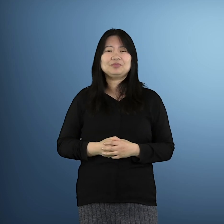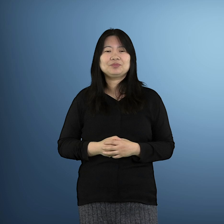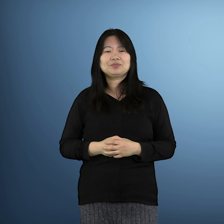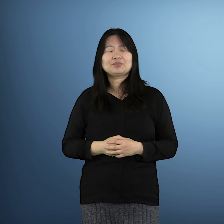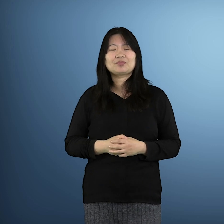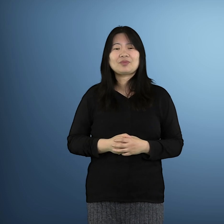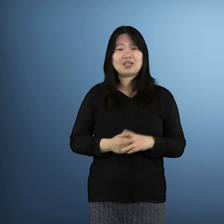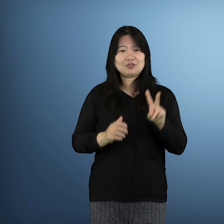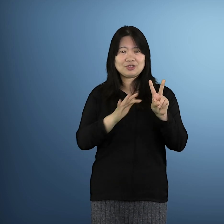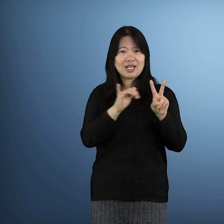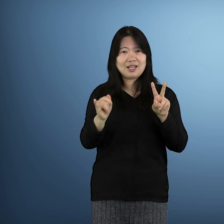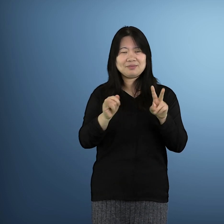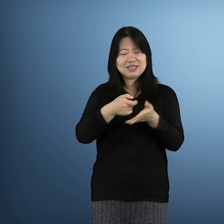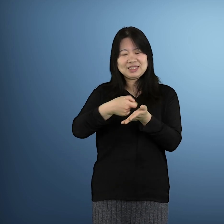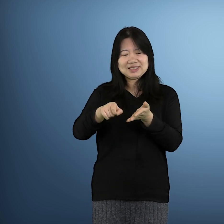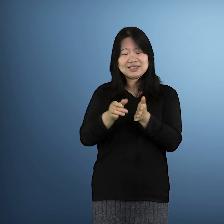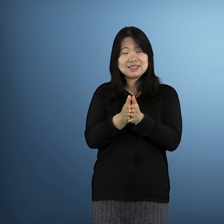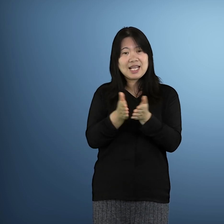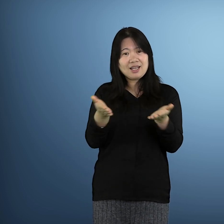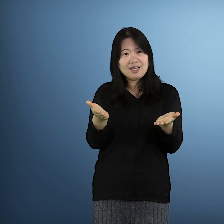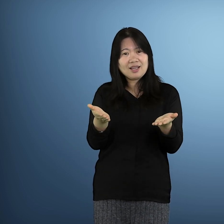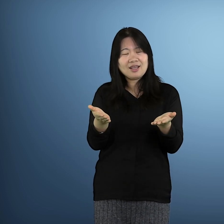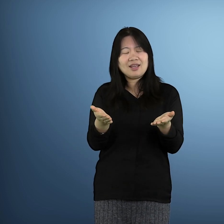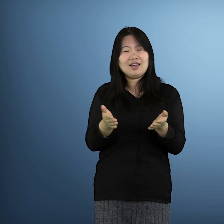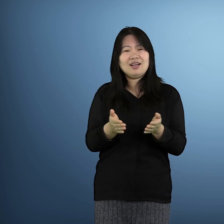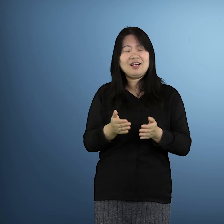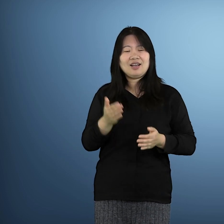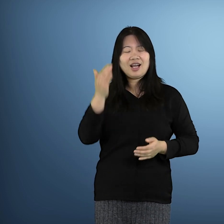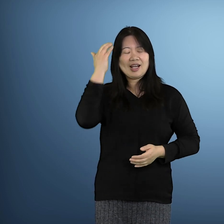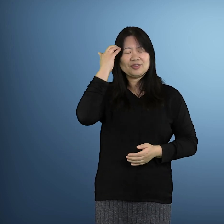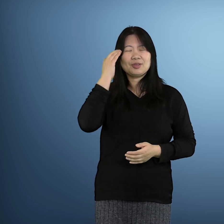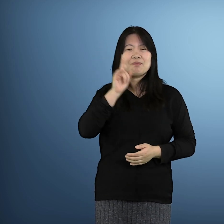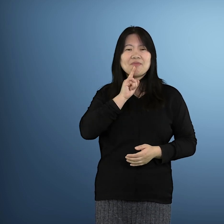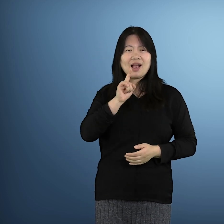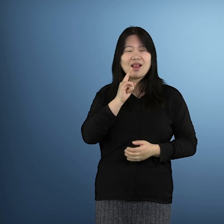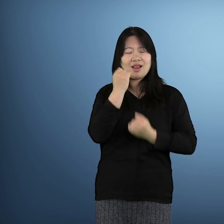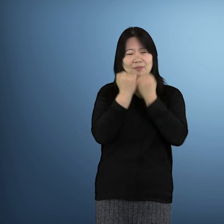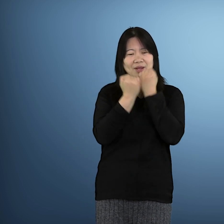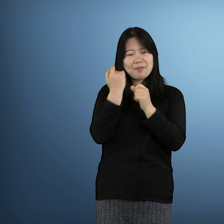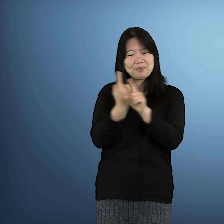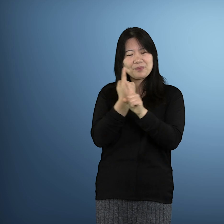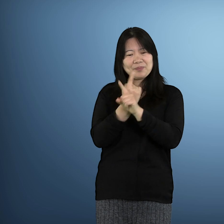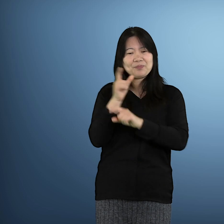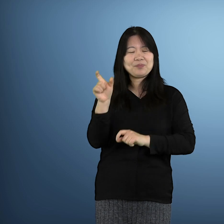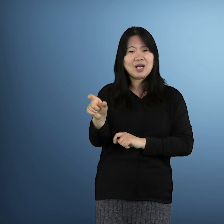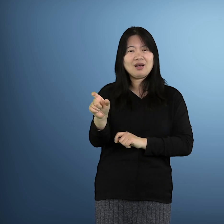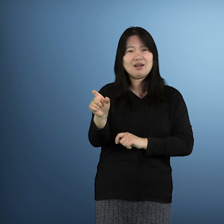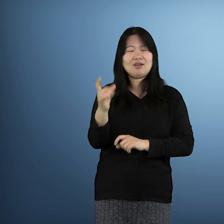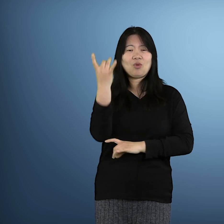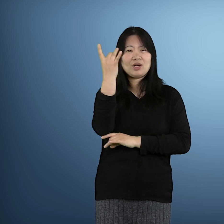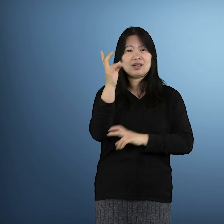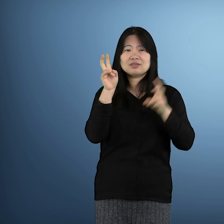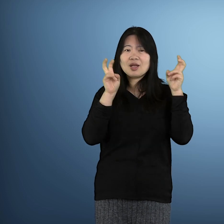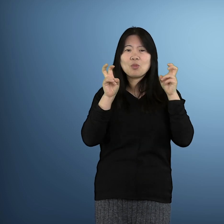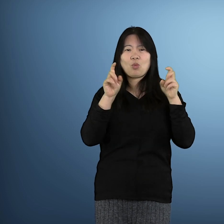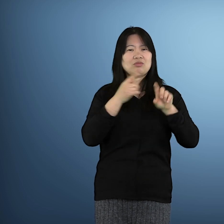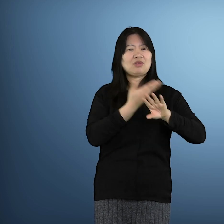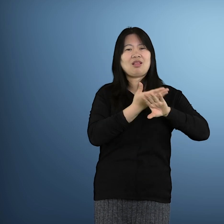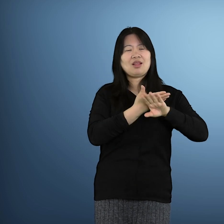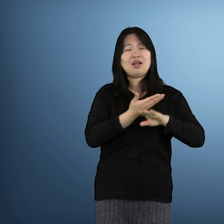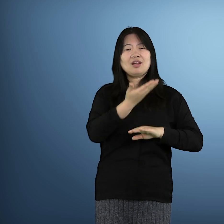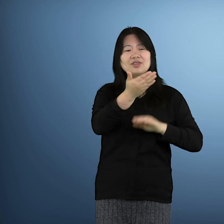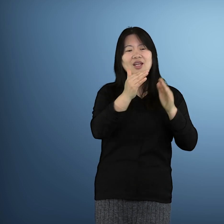그리고 이분들이 이제 쓴 책이 우리나라 말로 번역된 제목입니다. 원 제목은 이게 아니에요.